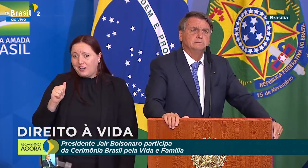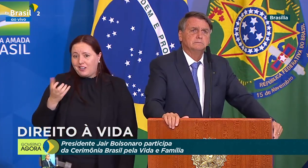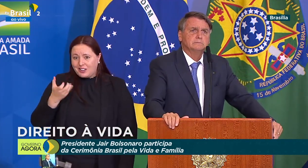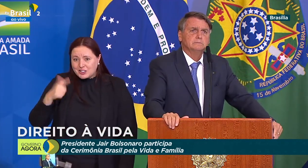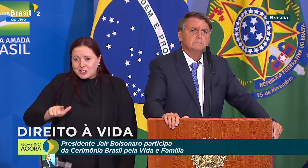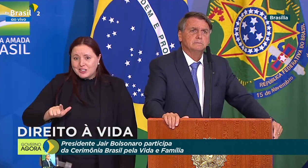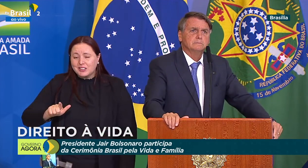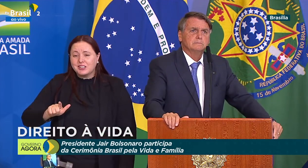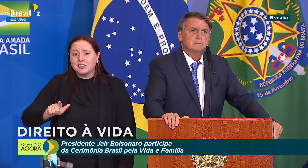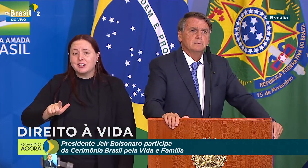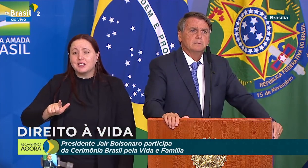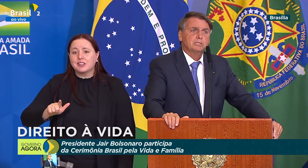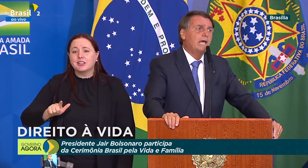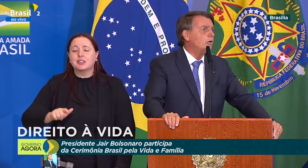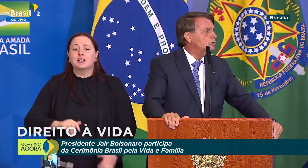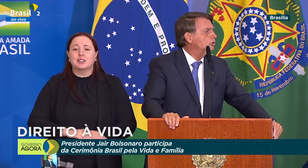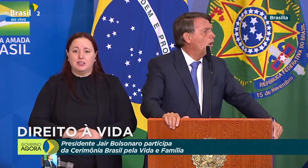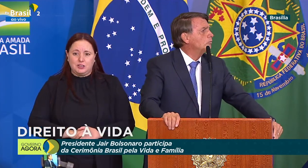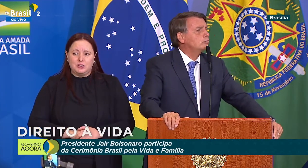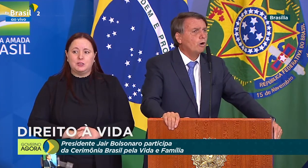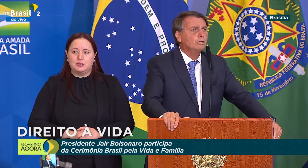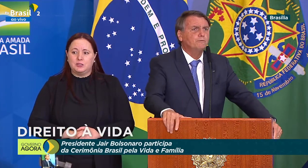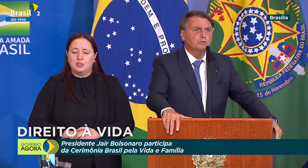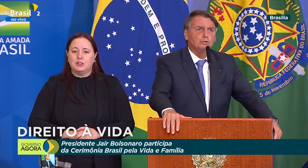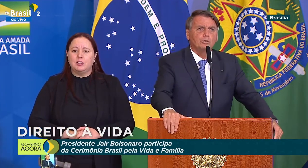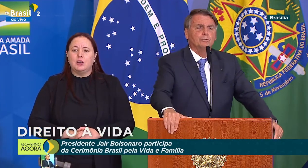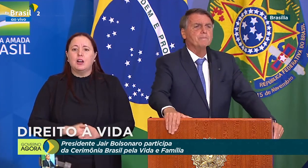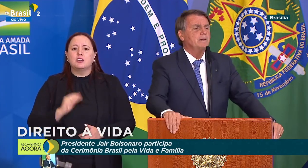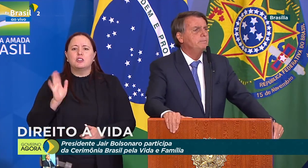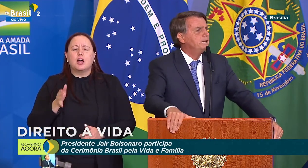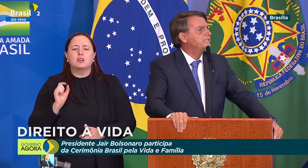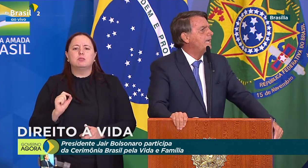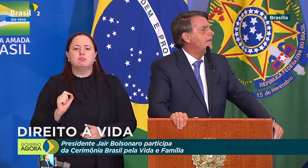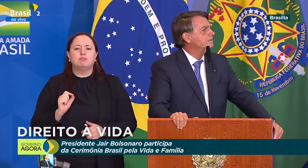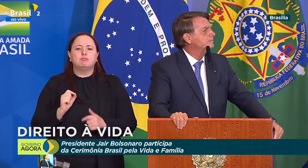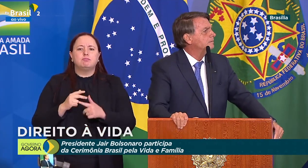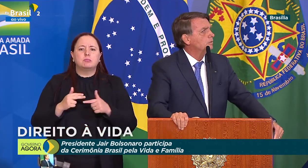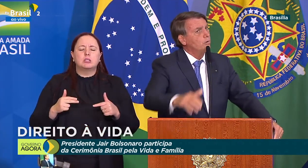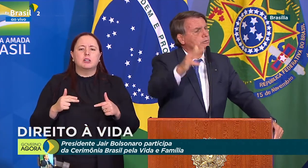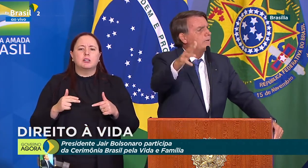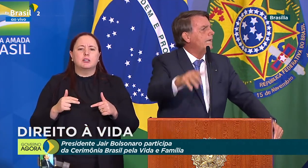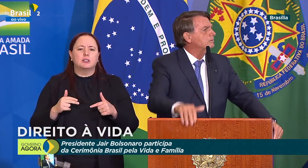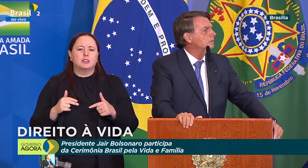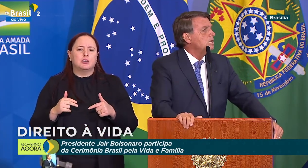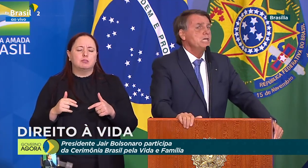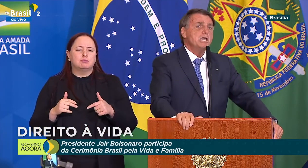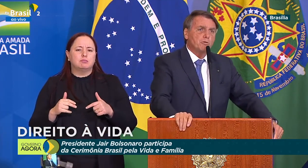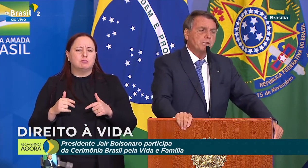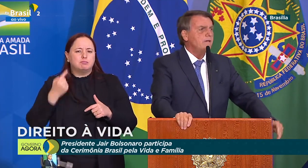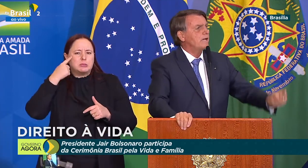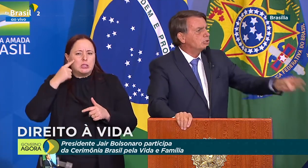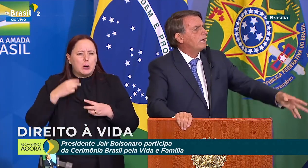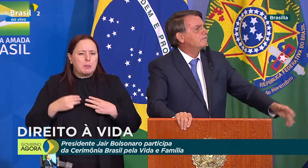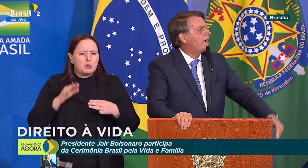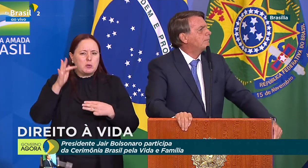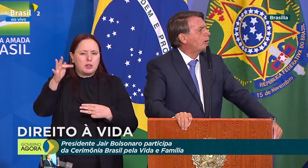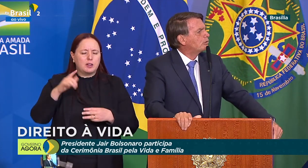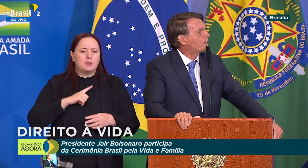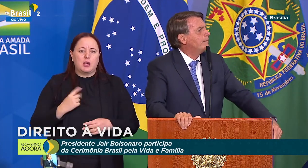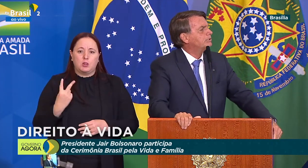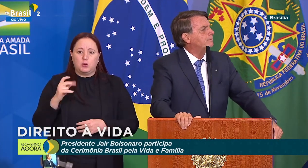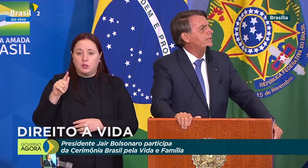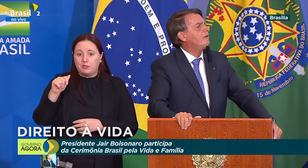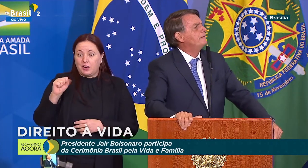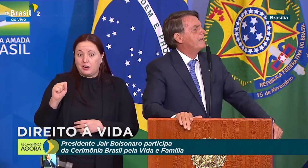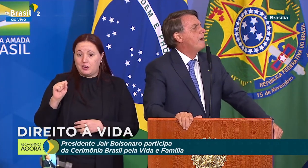volta o download you todo o futuro Ministério o outro lado inclusive as